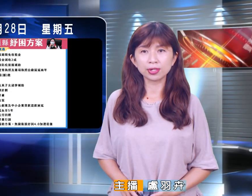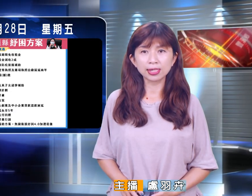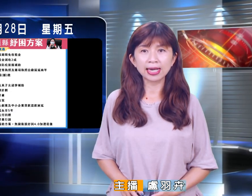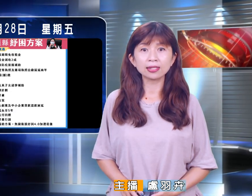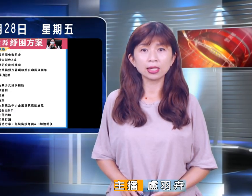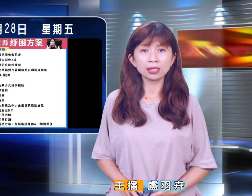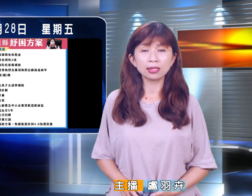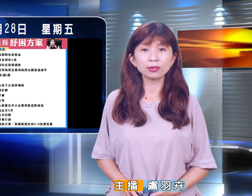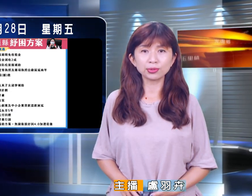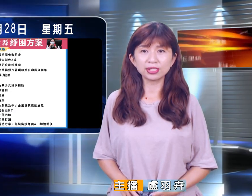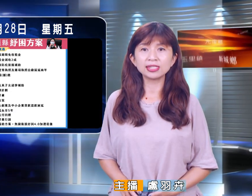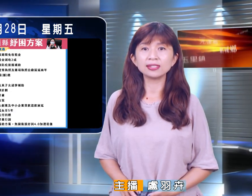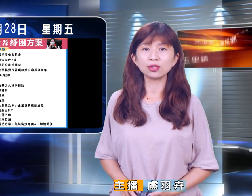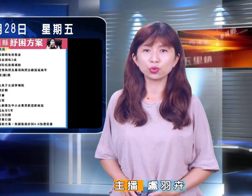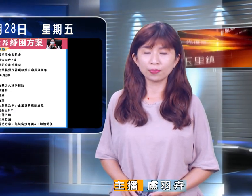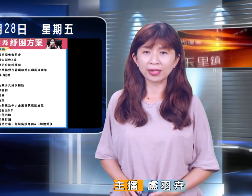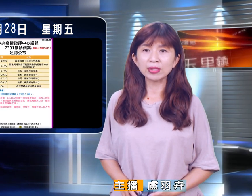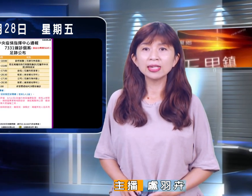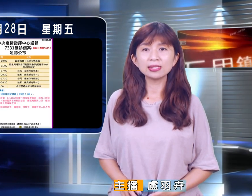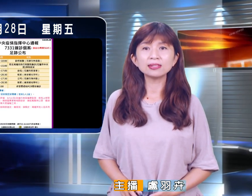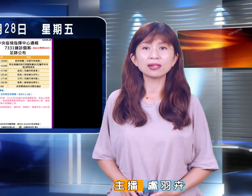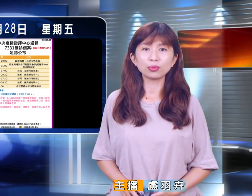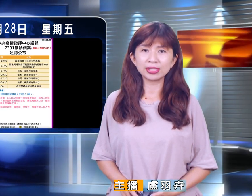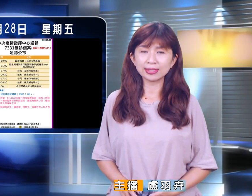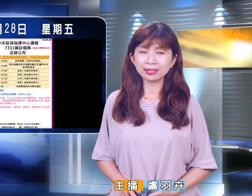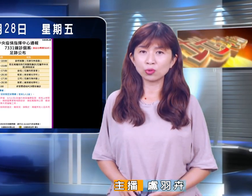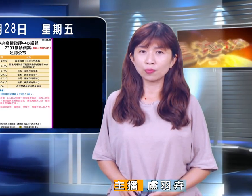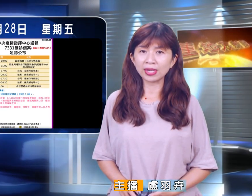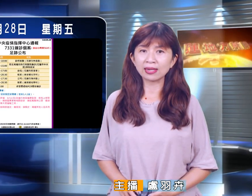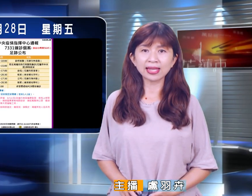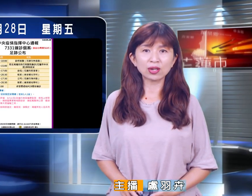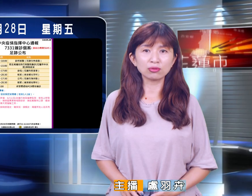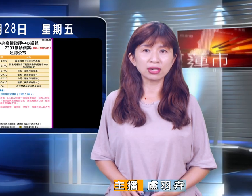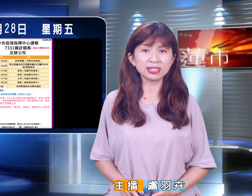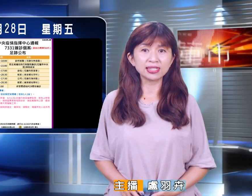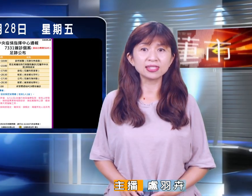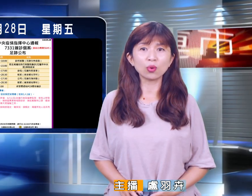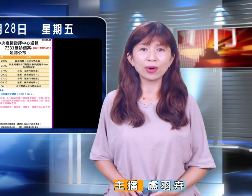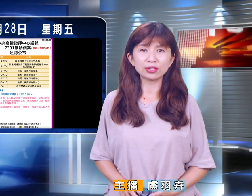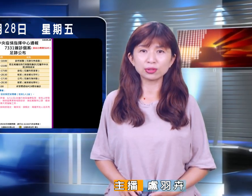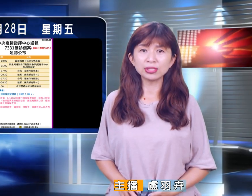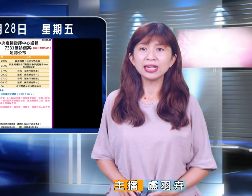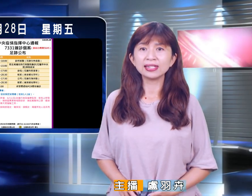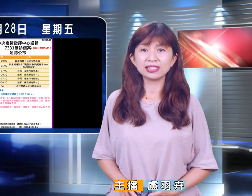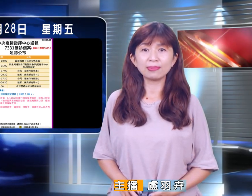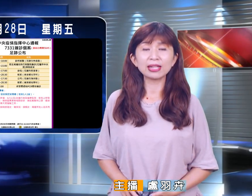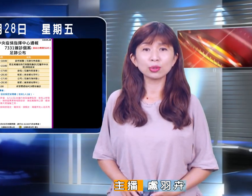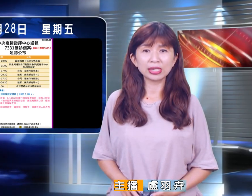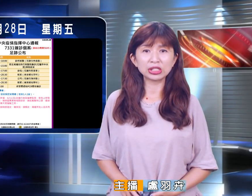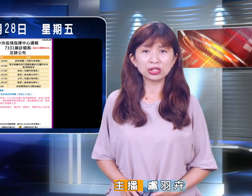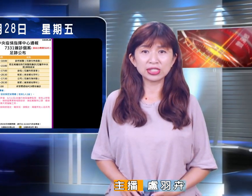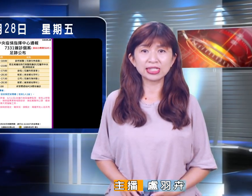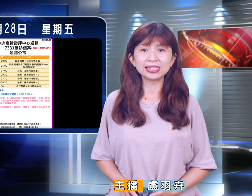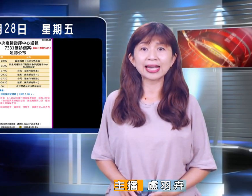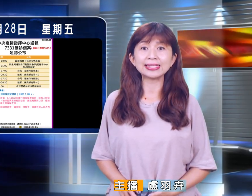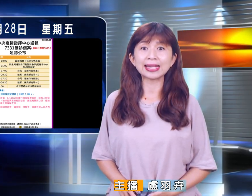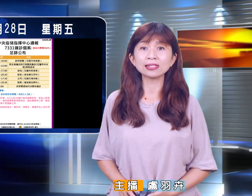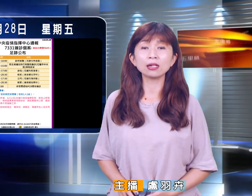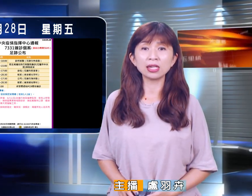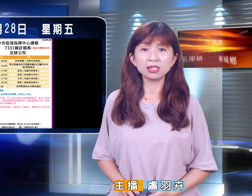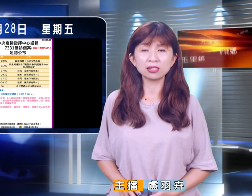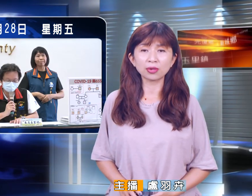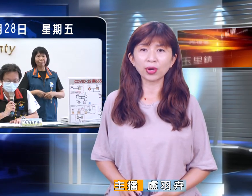诊个案的疫调足迹进行说明。县长也呼吁乡亲务必要戴口罩，减少外出，也期盼退休及在